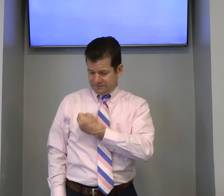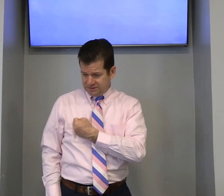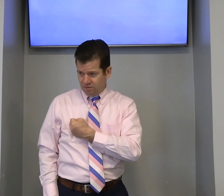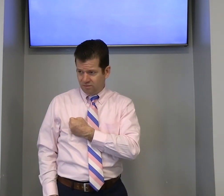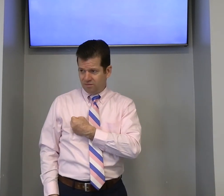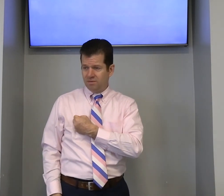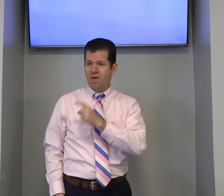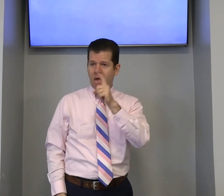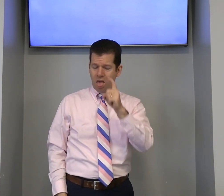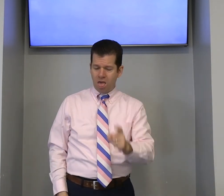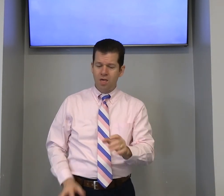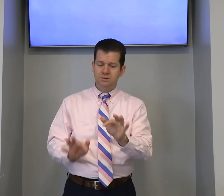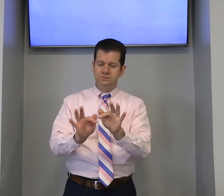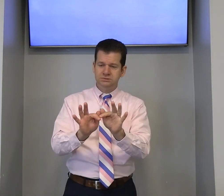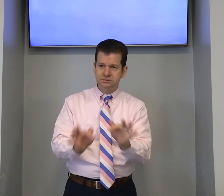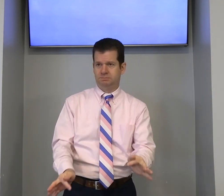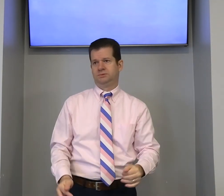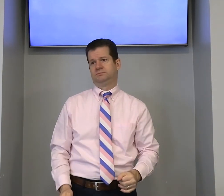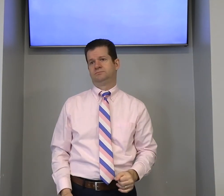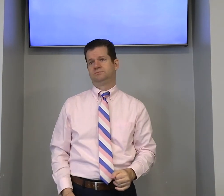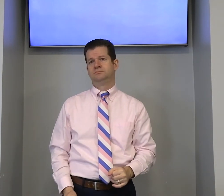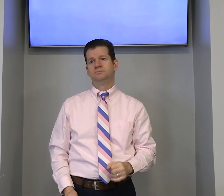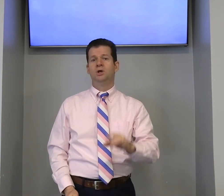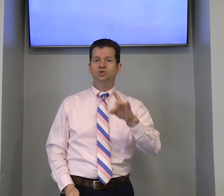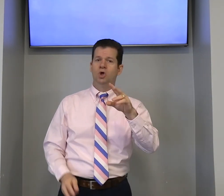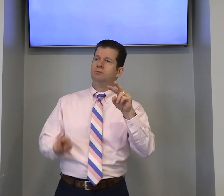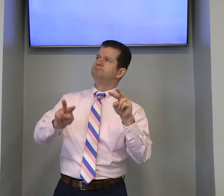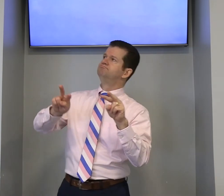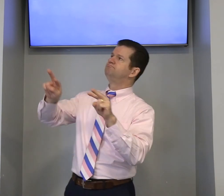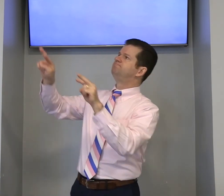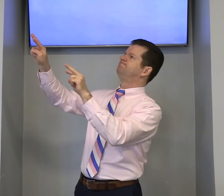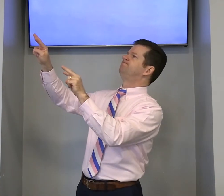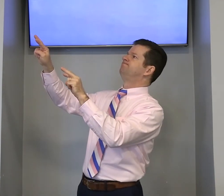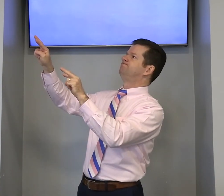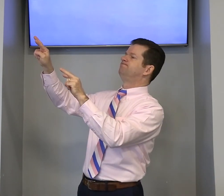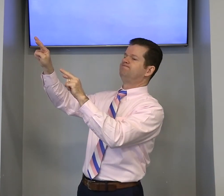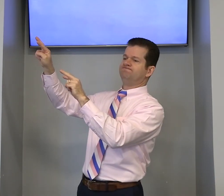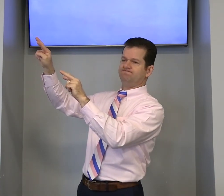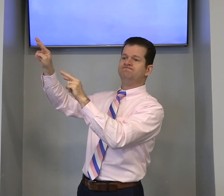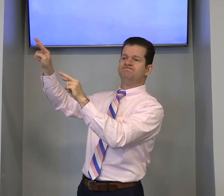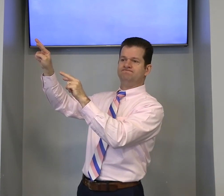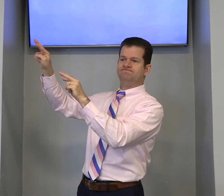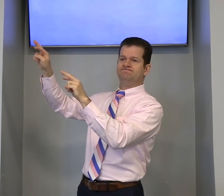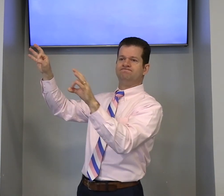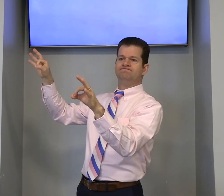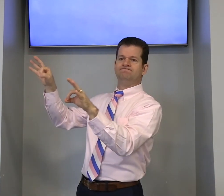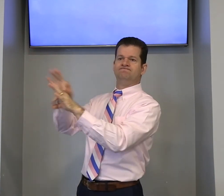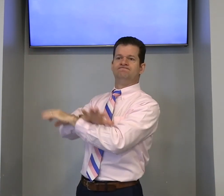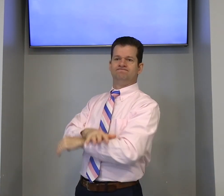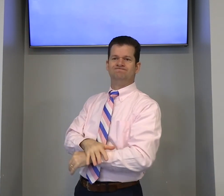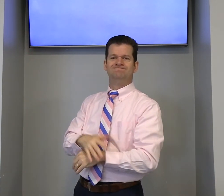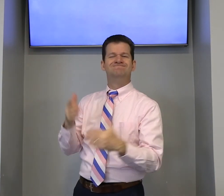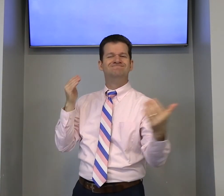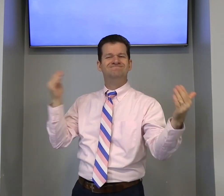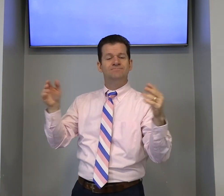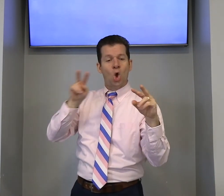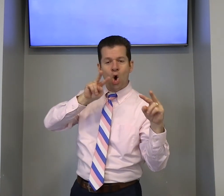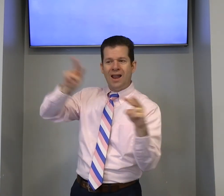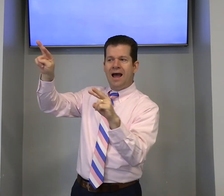sua. Salvação é simples. Só olhar para Jesus. Pronto.